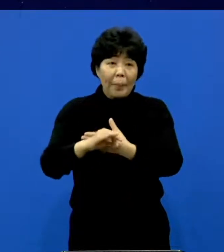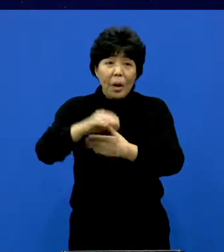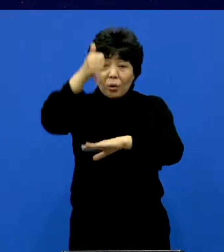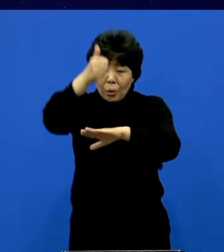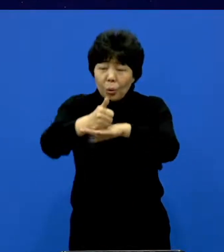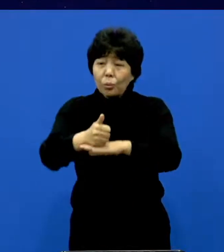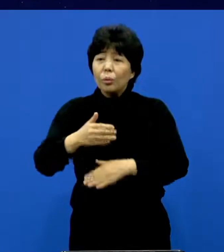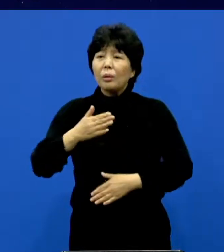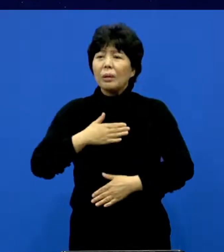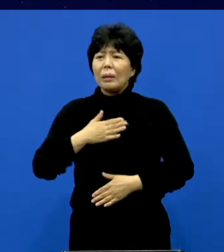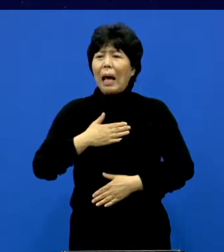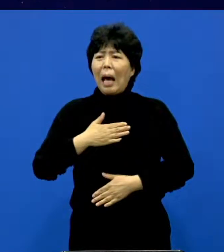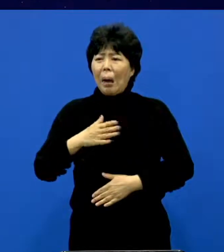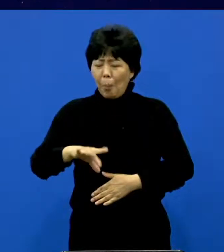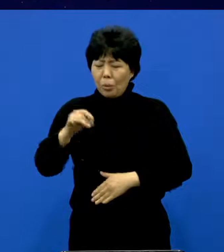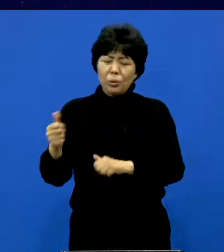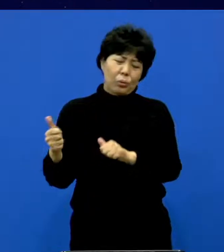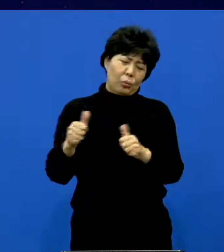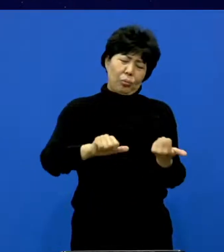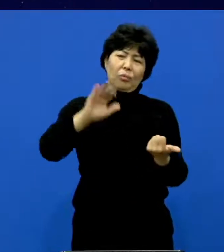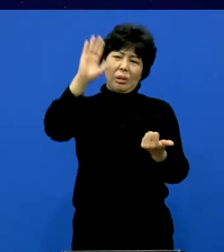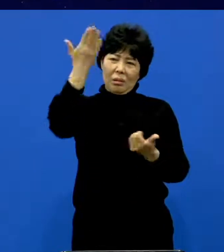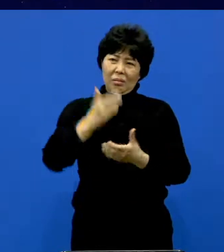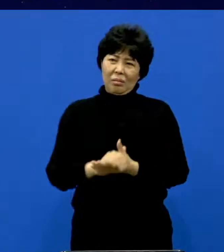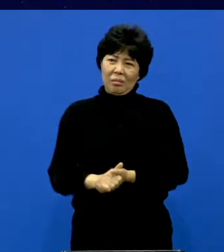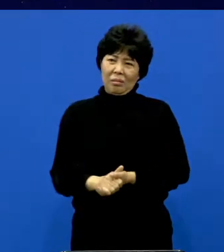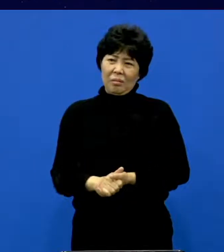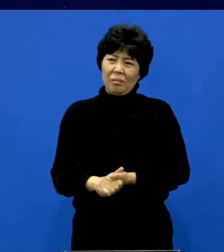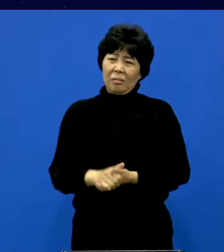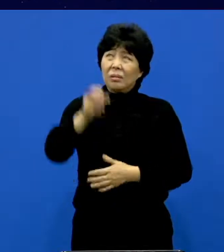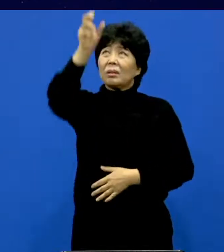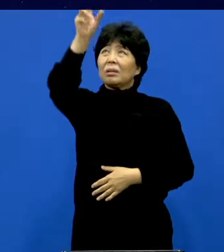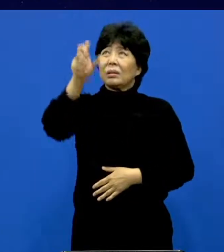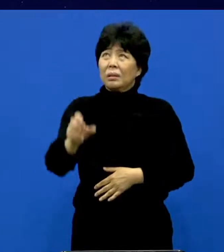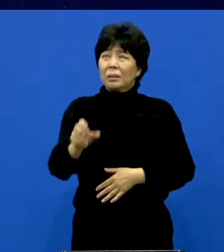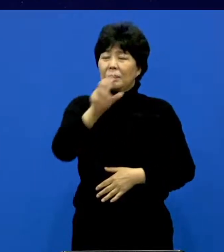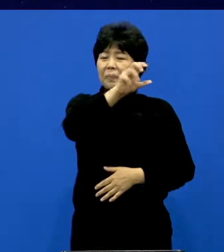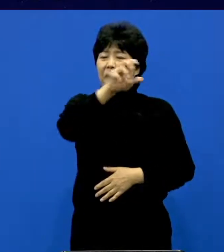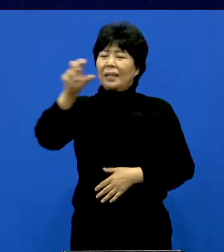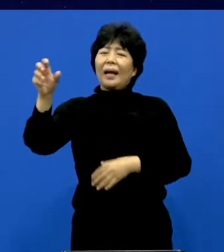사람을 살리는 에너지로 정한하라. 이게 바로 십자가의 은혜예요.